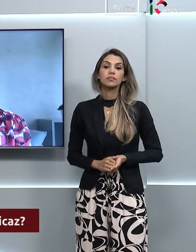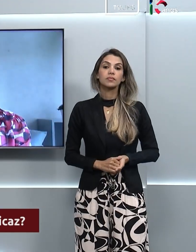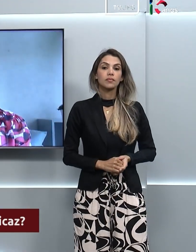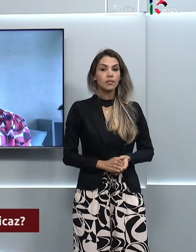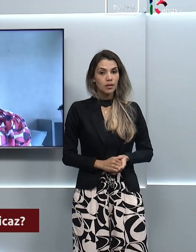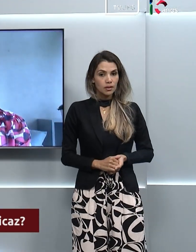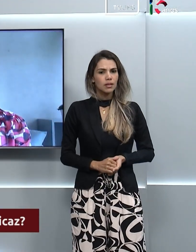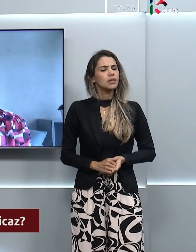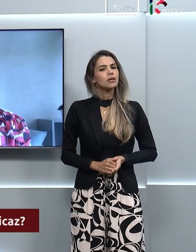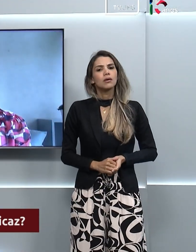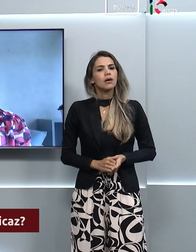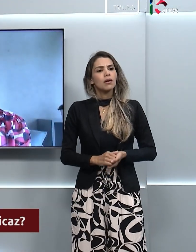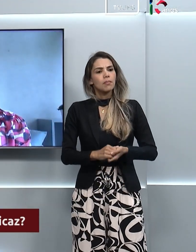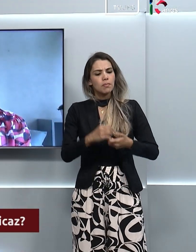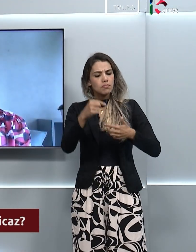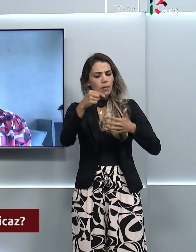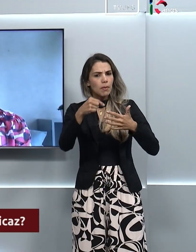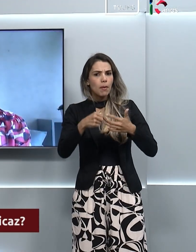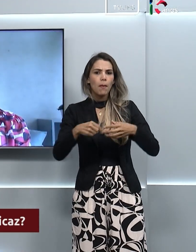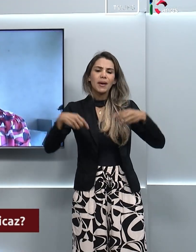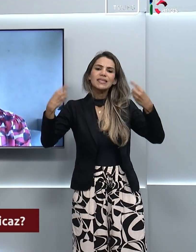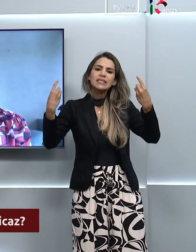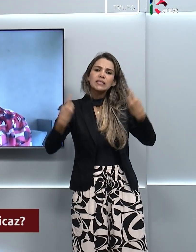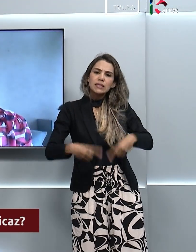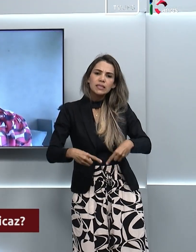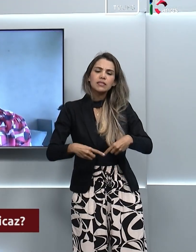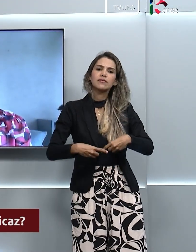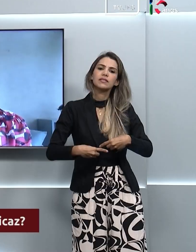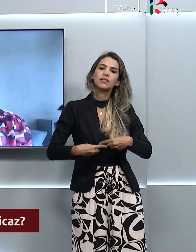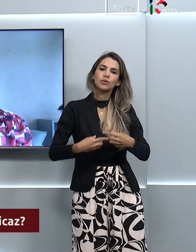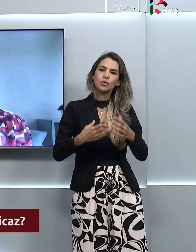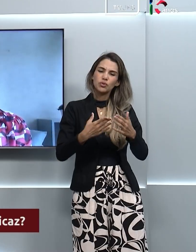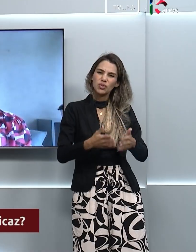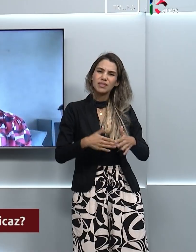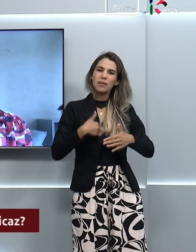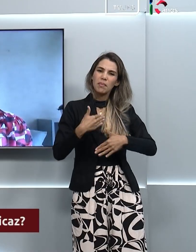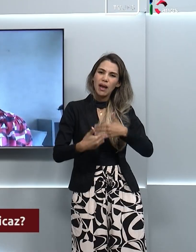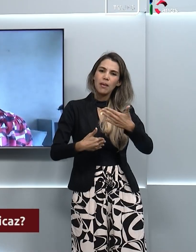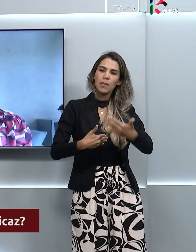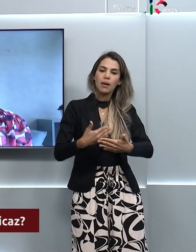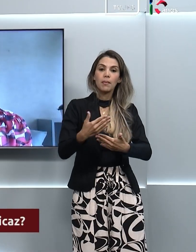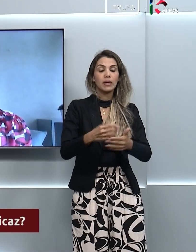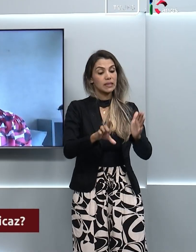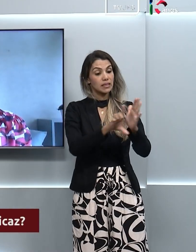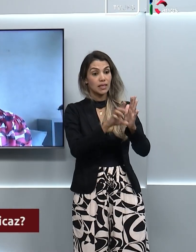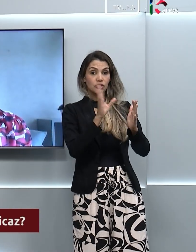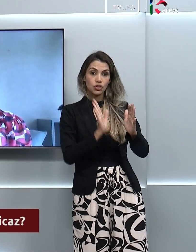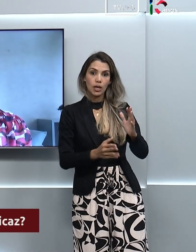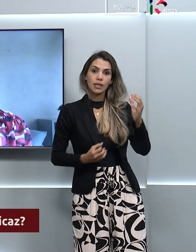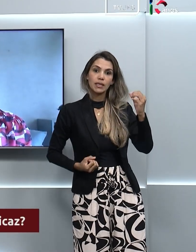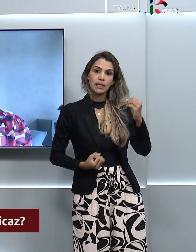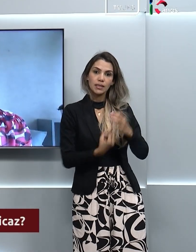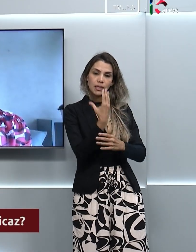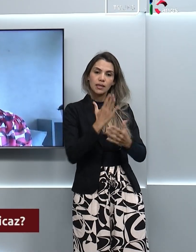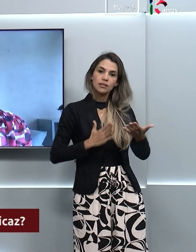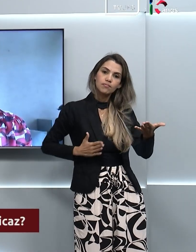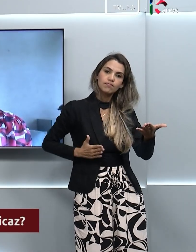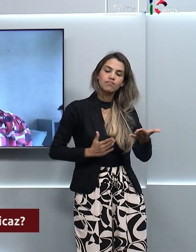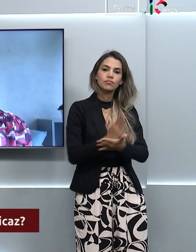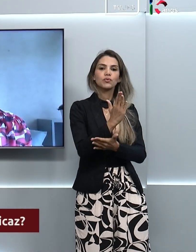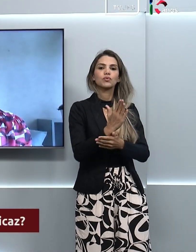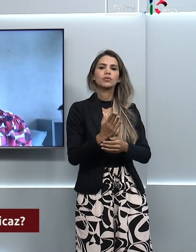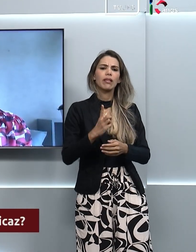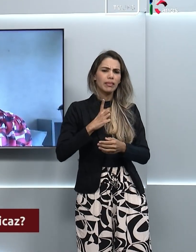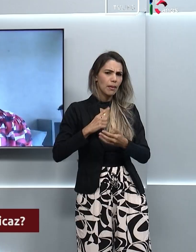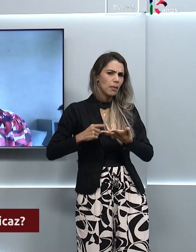enquanto desafios que persistem desde que essa lei foi sancionada e começou a valer no